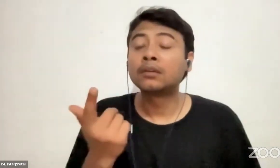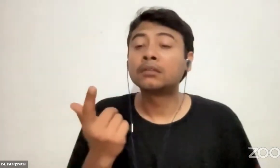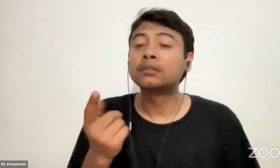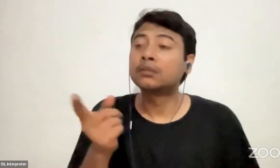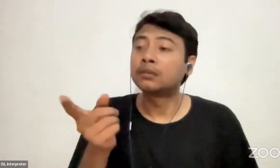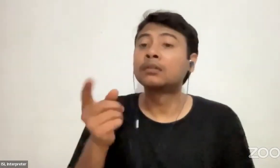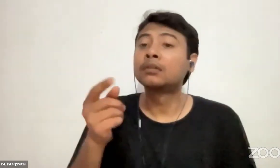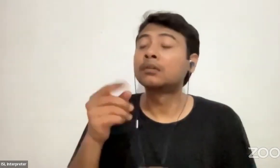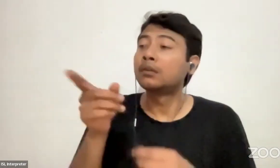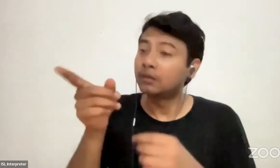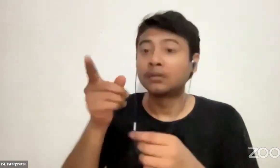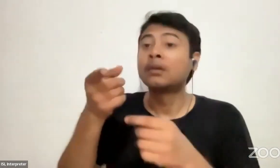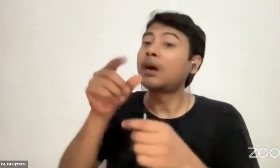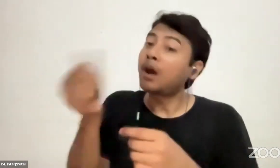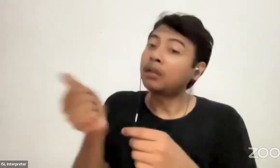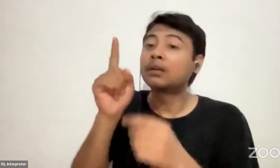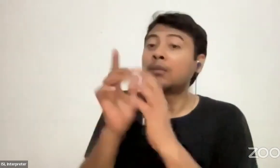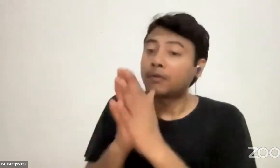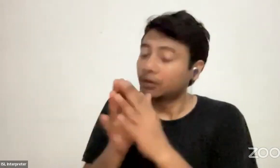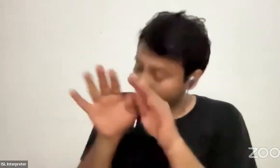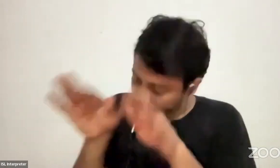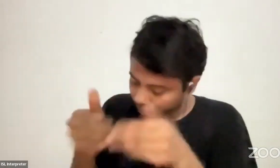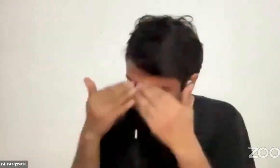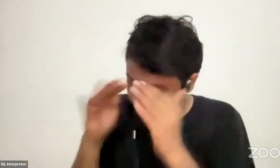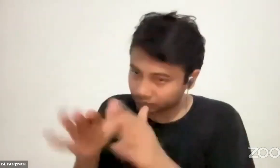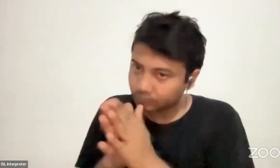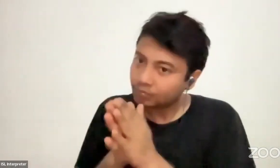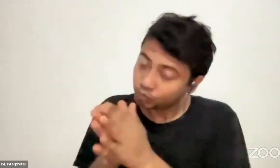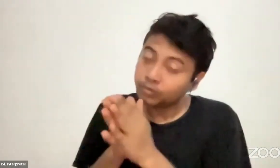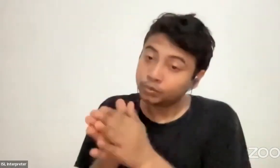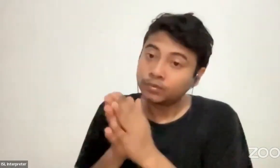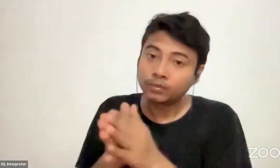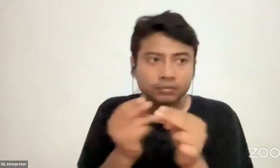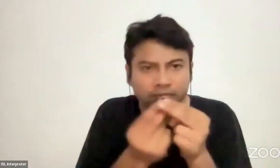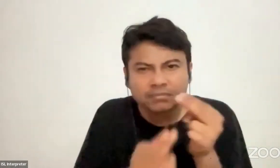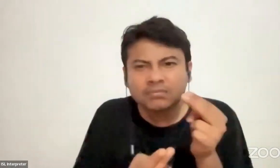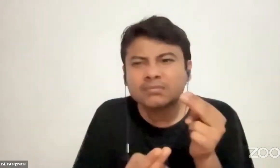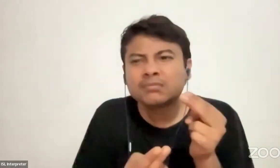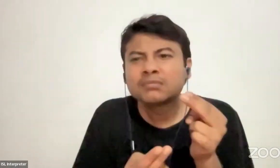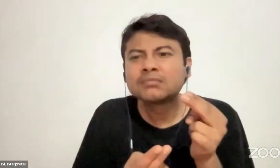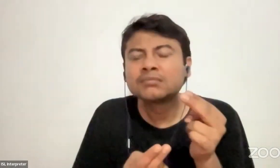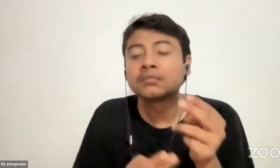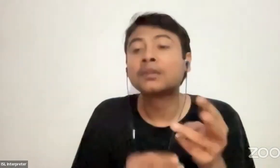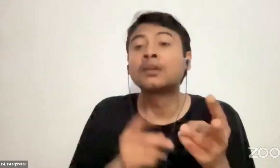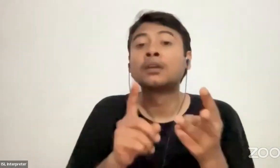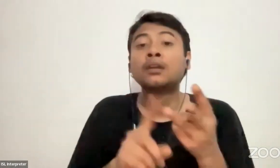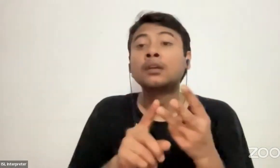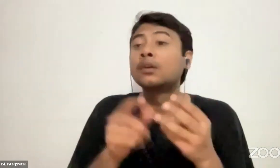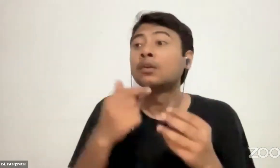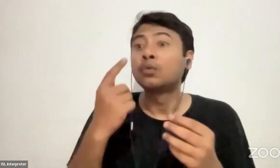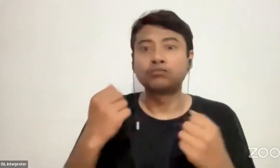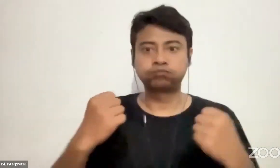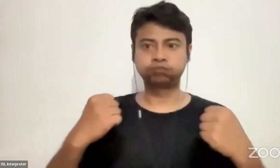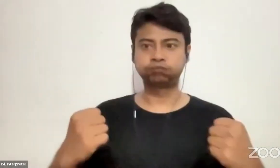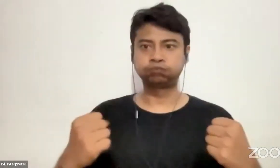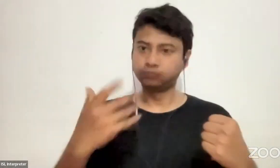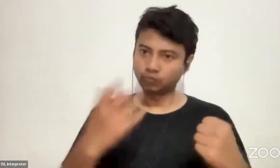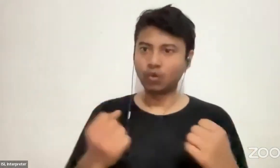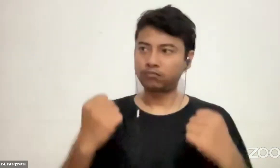किसी को बोलेंगे बलवान शरीर चाहिए तो उसको बोला जाएगा कि जो है पवन पवन देव की पूजा करो।